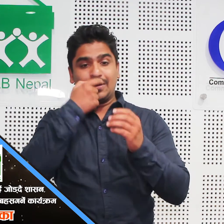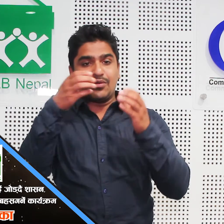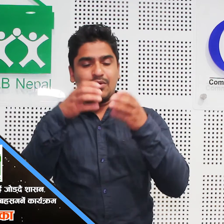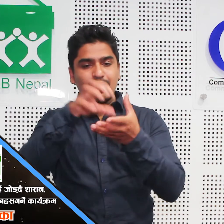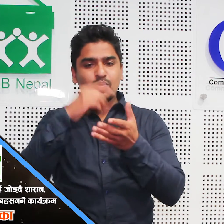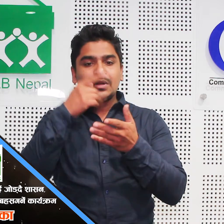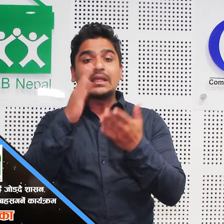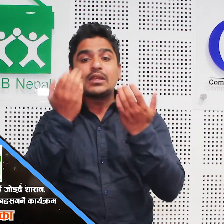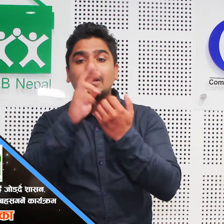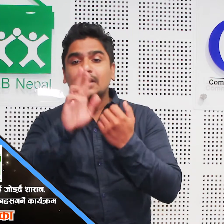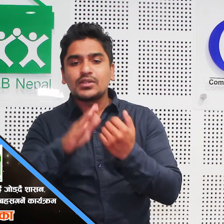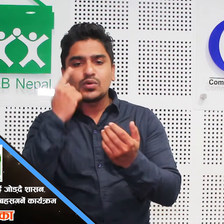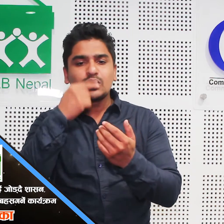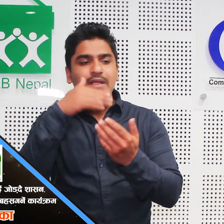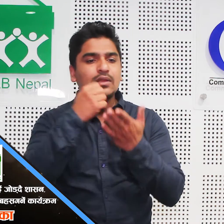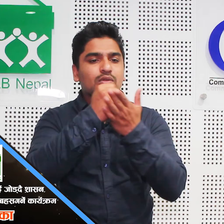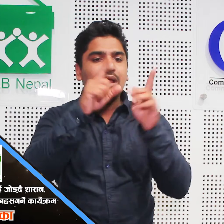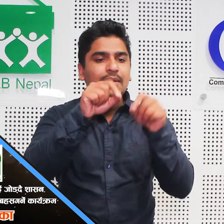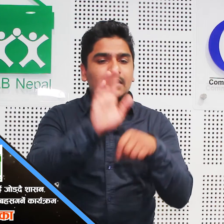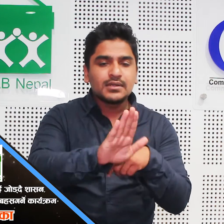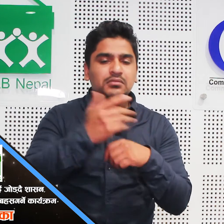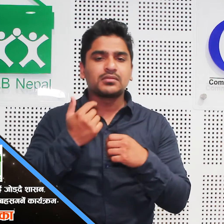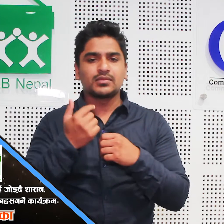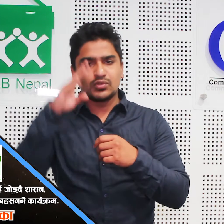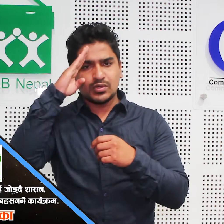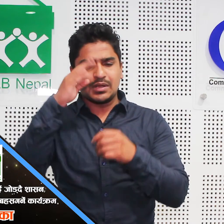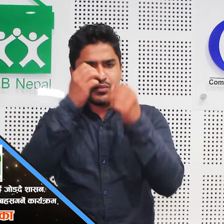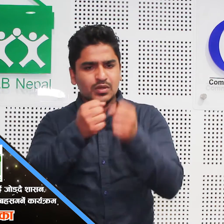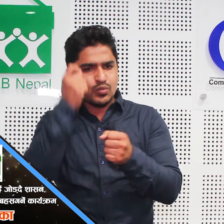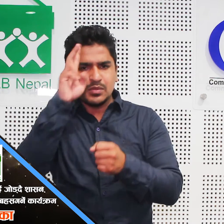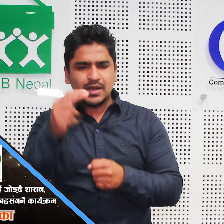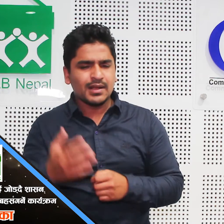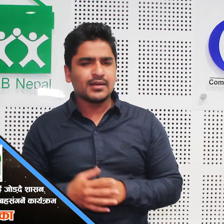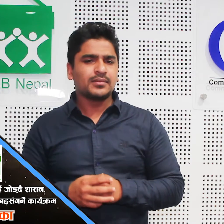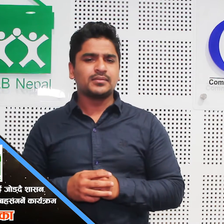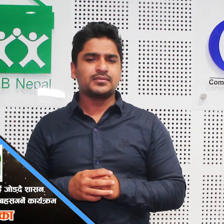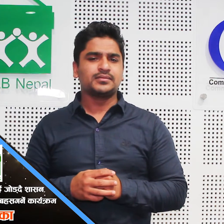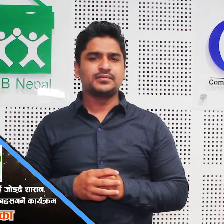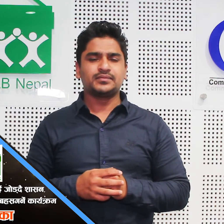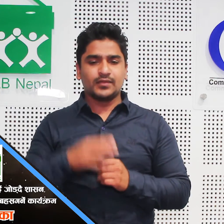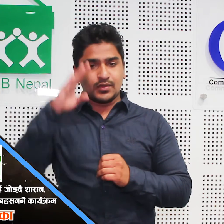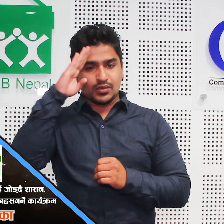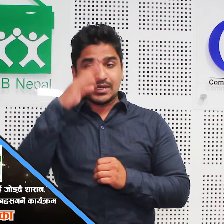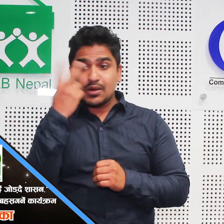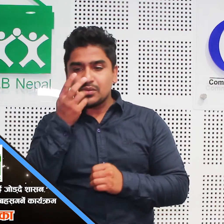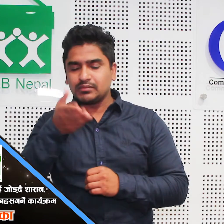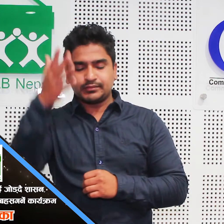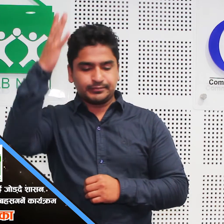के गरिरहेको छ, कसलाई के सहयोग आवश्यक छ, सरकारमा बस्नेहरूले बुझ्नु पर्दैन? अब सरकार खोज्दै गइन्न हेर,